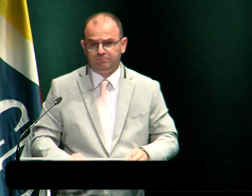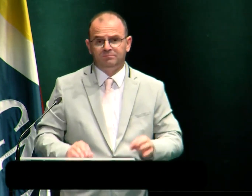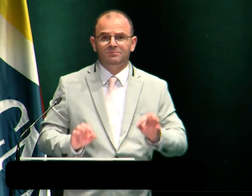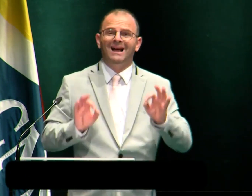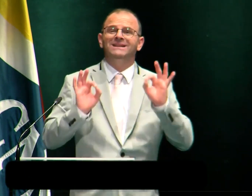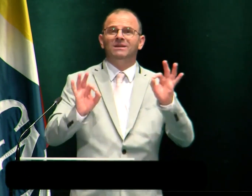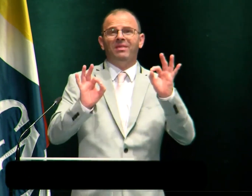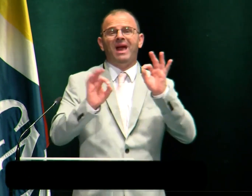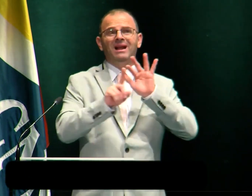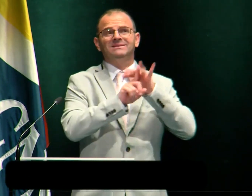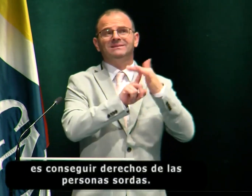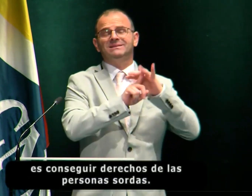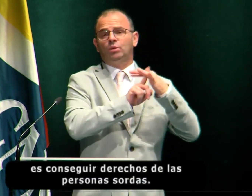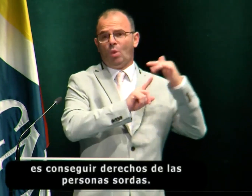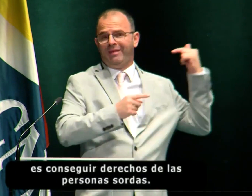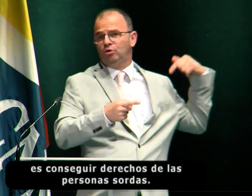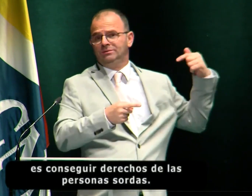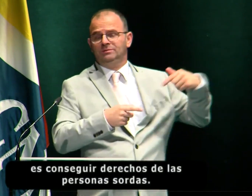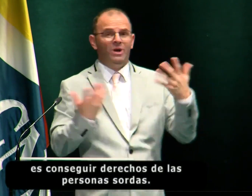meta.